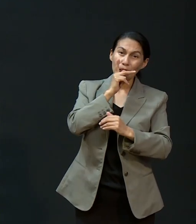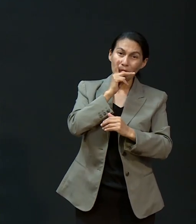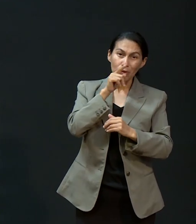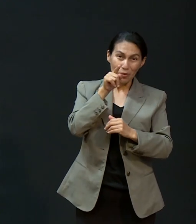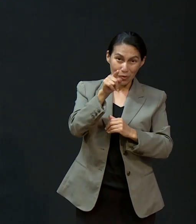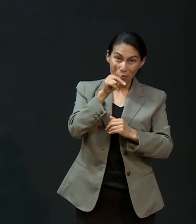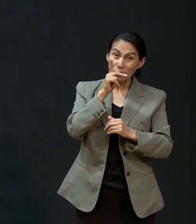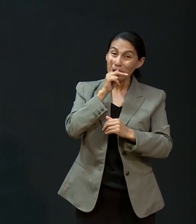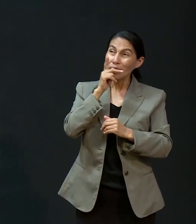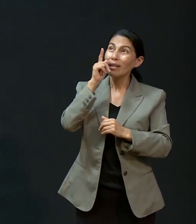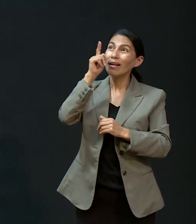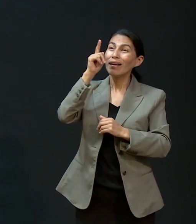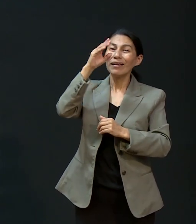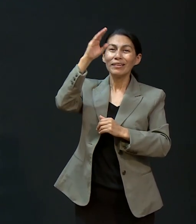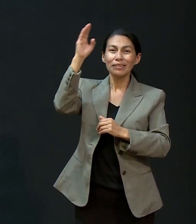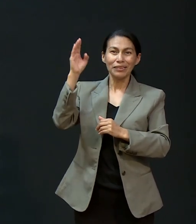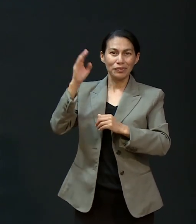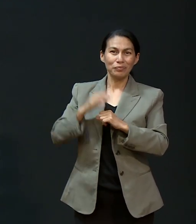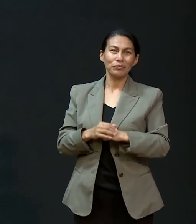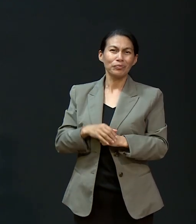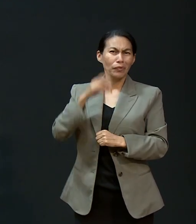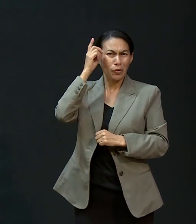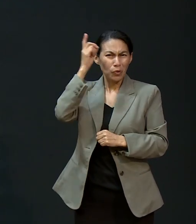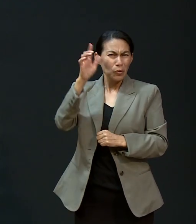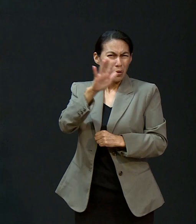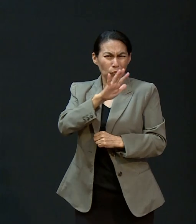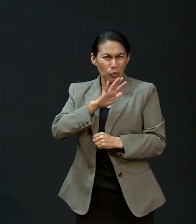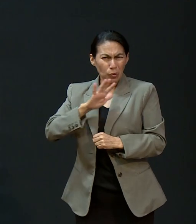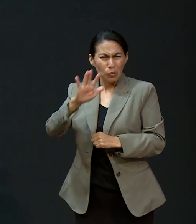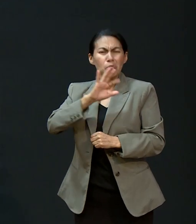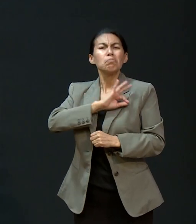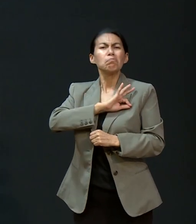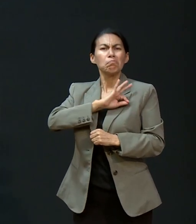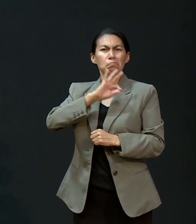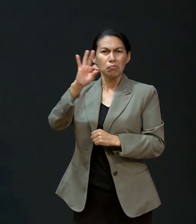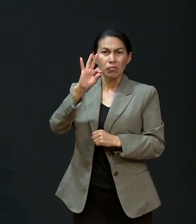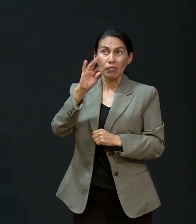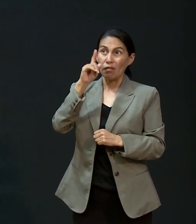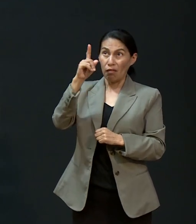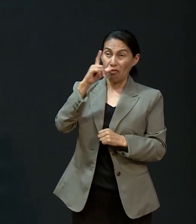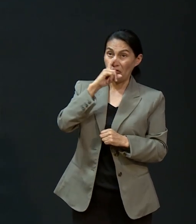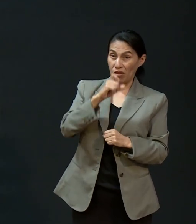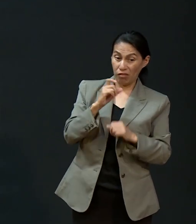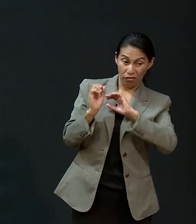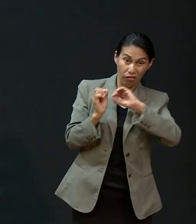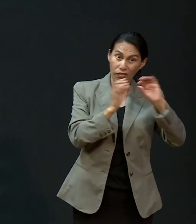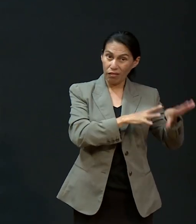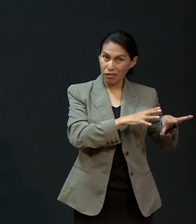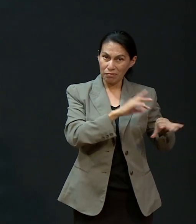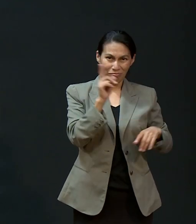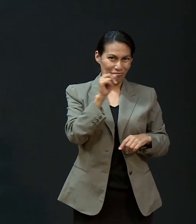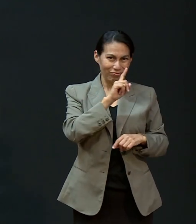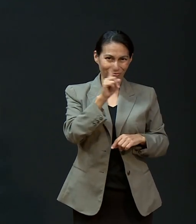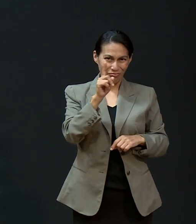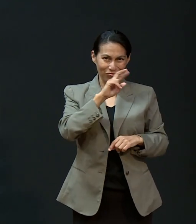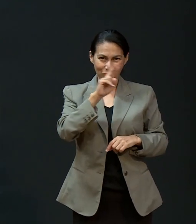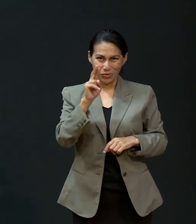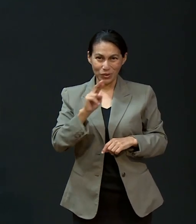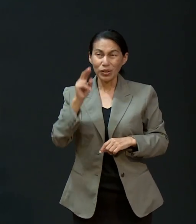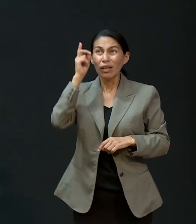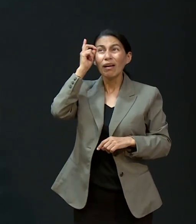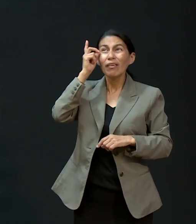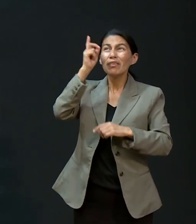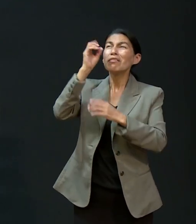amor, tu Padre celestial. Hablaremos del Dios que todo lo puede y nunca nos